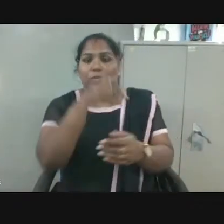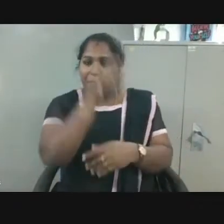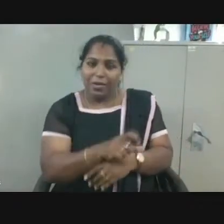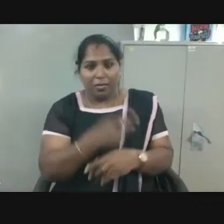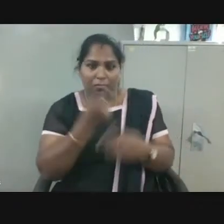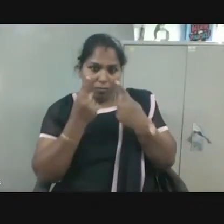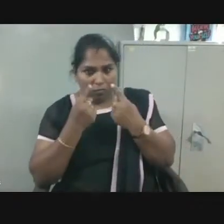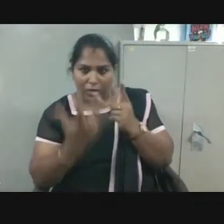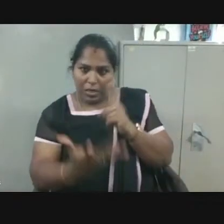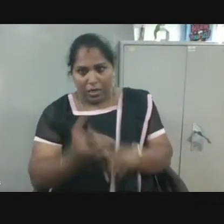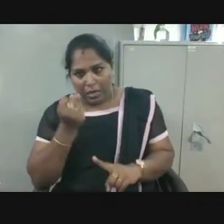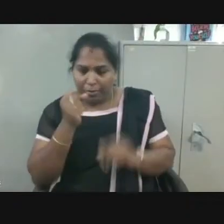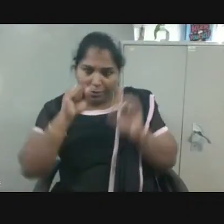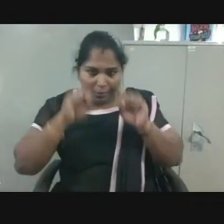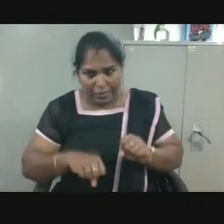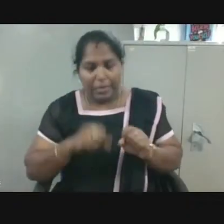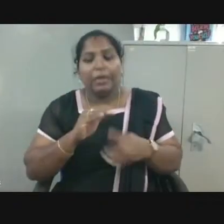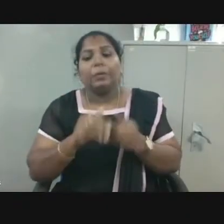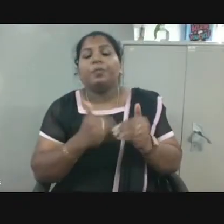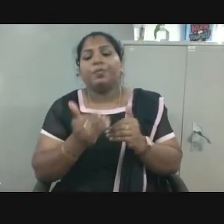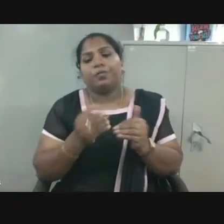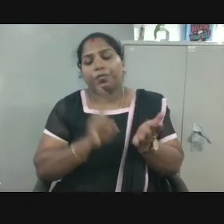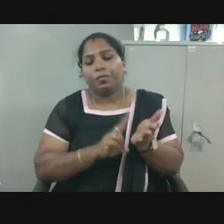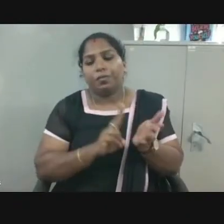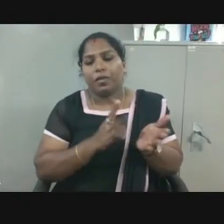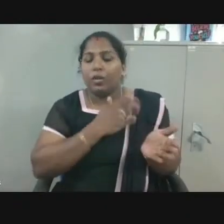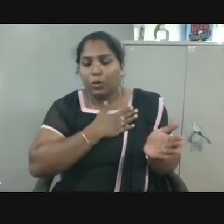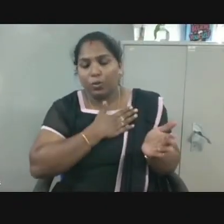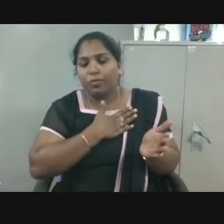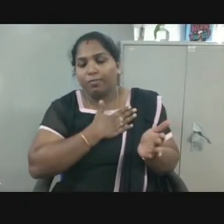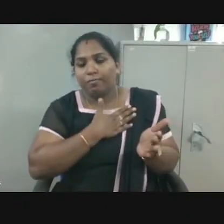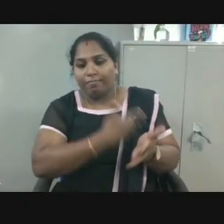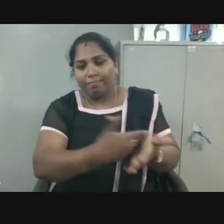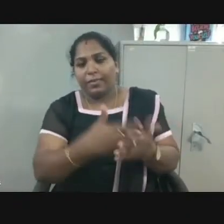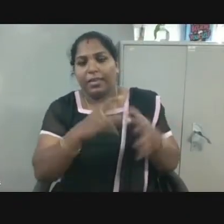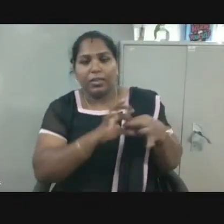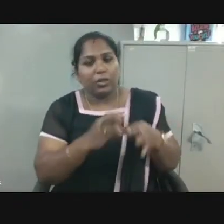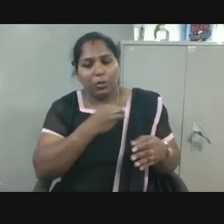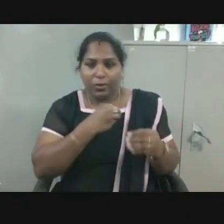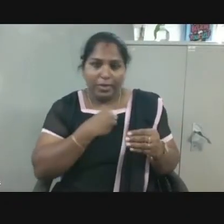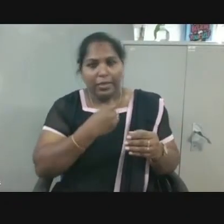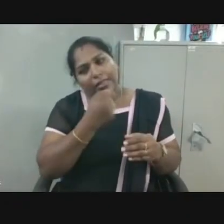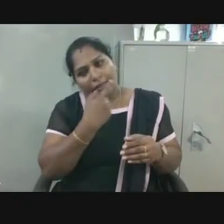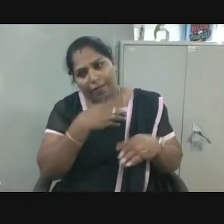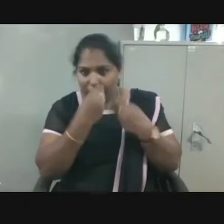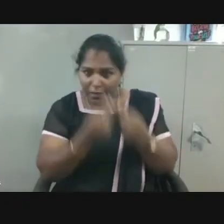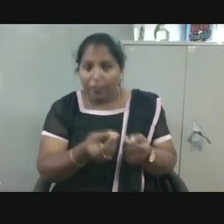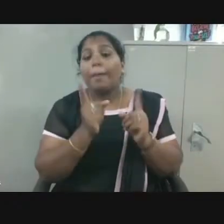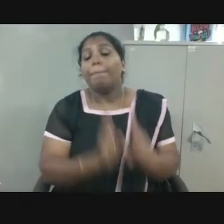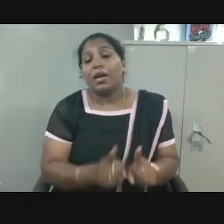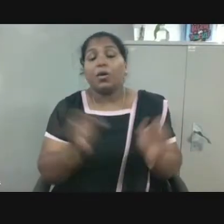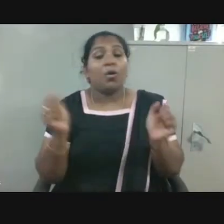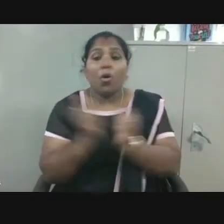ന്യൂറോളജിസ്റ്റ് നോക്കുന്ന അസുഖത്തിന്റെ ഭാഗമായിട്ട് ന്യൂറോളജിസ്റ്റ് അസുഖം കണ്ടുപിടിക്കുന്നു. ബാക്കിയുള്ളവരുടെ മരുന്നുകൾ കൊടുക്കുന്ന ന്യൂറോളജിസ്റ്റ് ആയിരിക്കും. പക്ഷേ ഇതിന്റെ